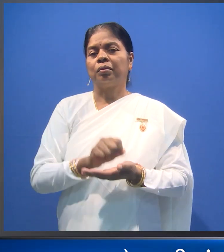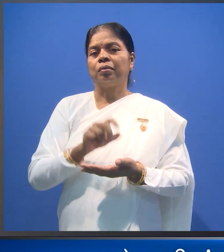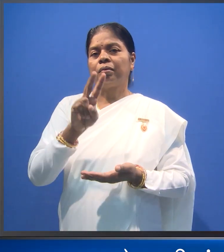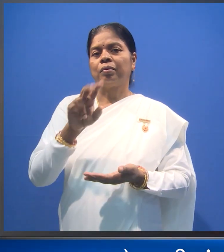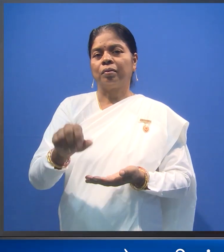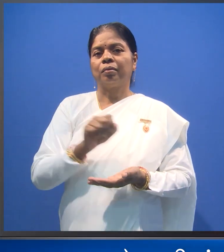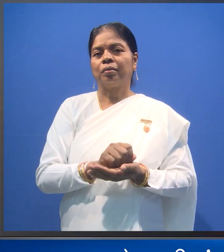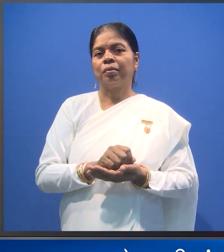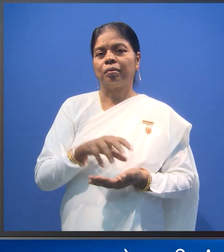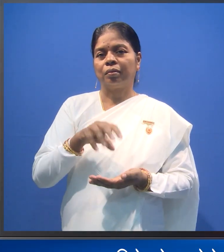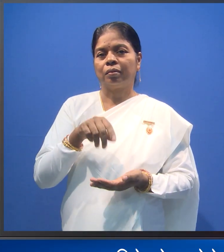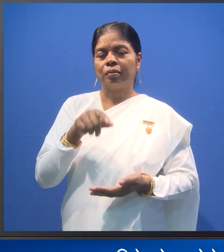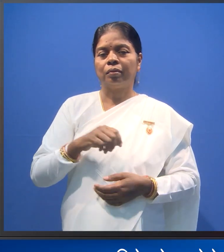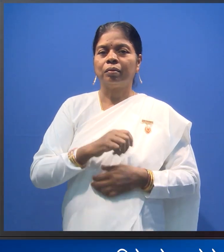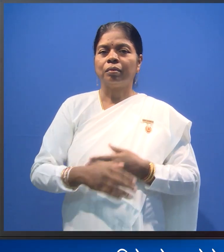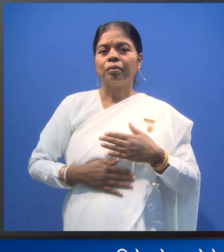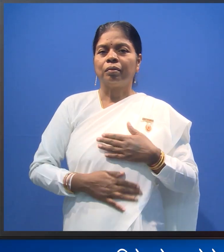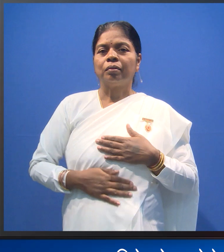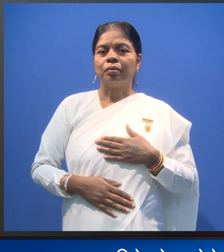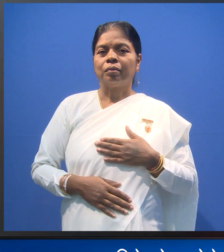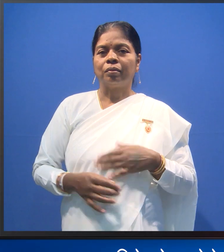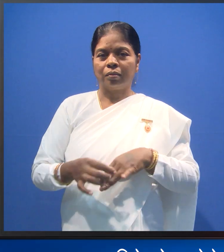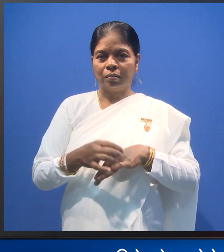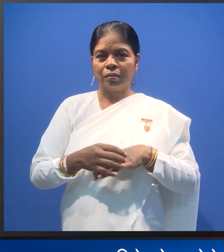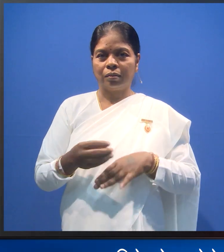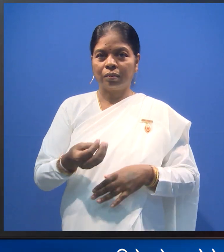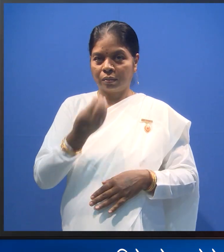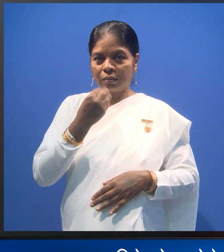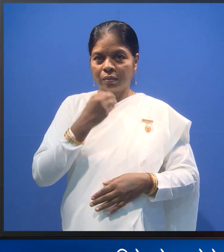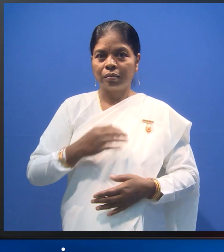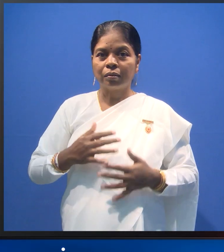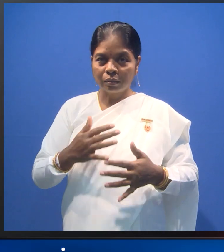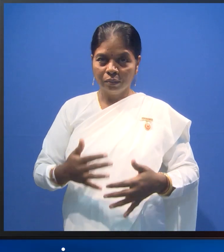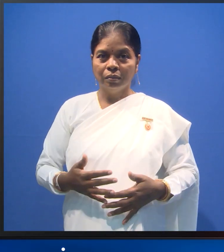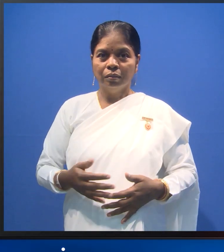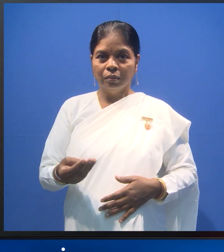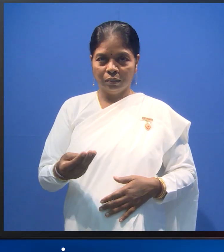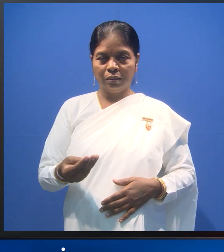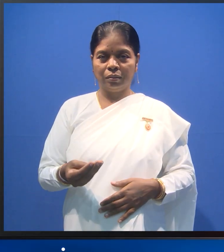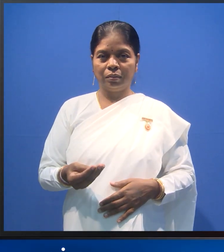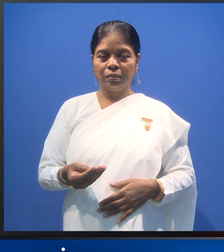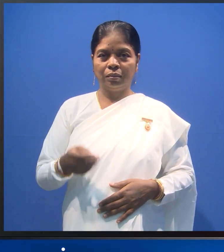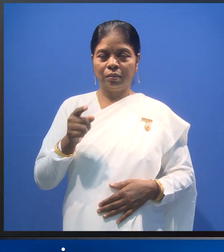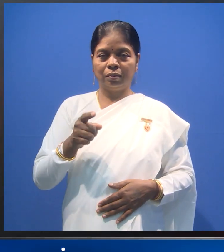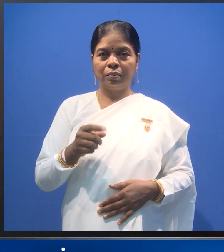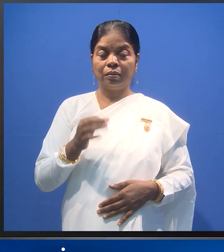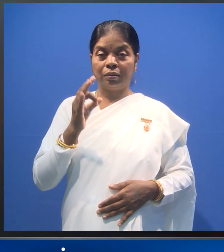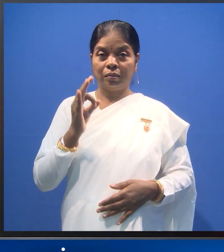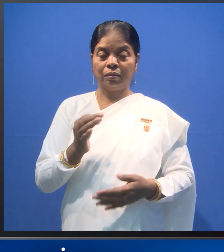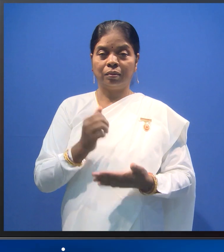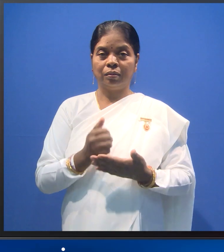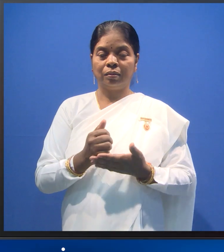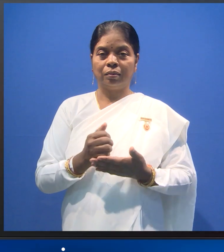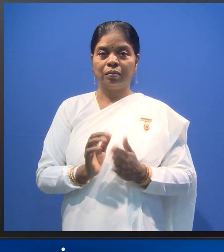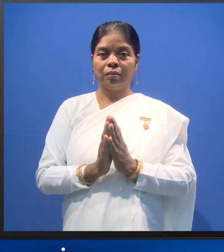भरेल. हिरे पोट थोडेच भरू शकतील. त्यांच्या ज्या आवश्यकता आहेत